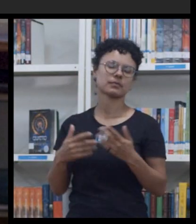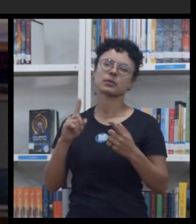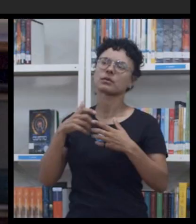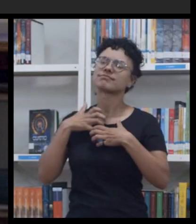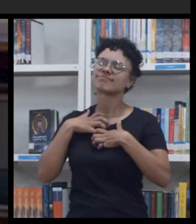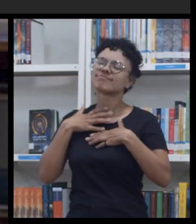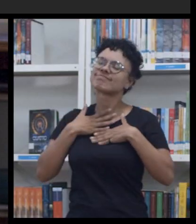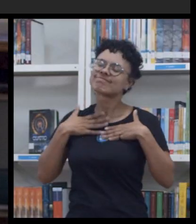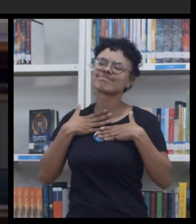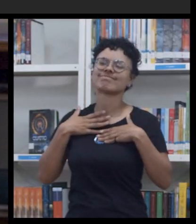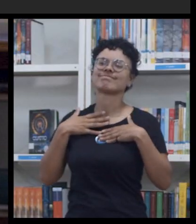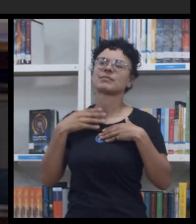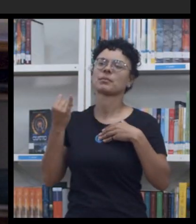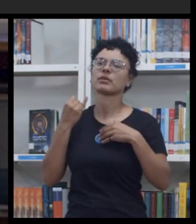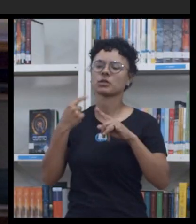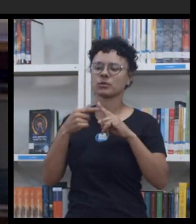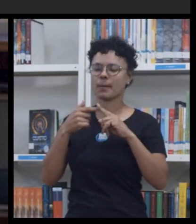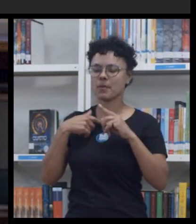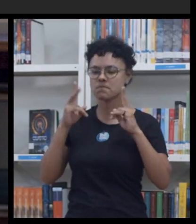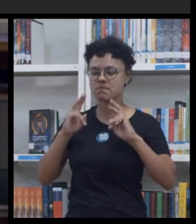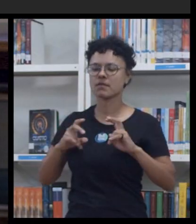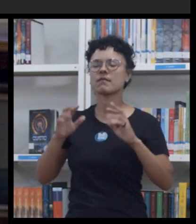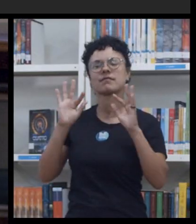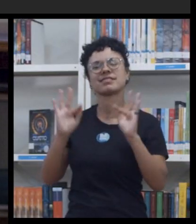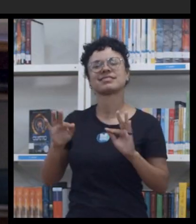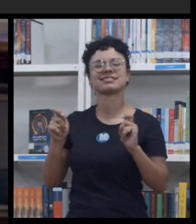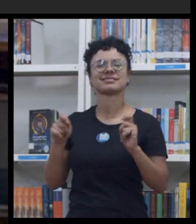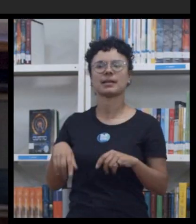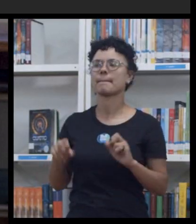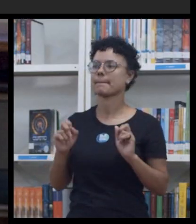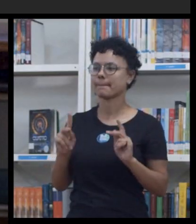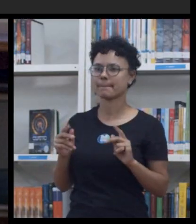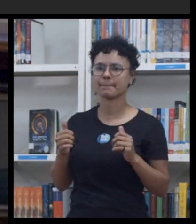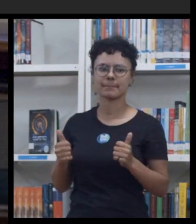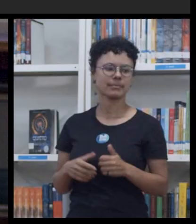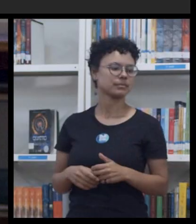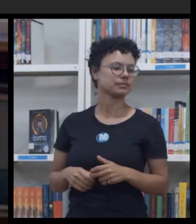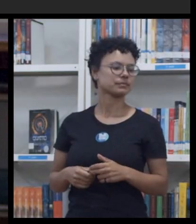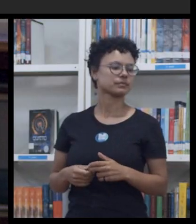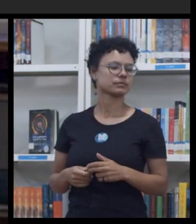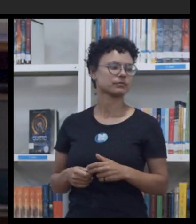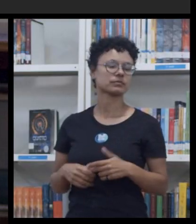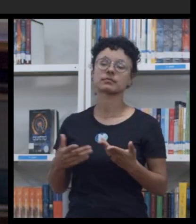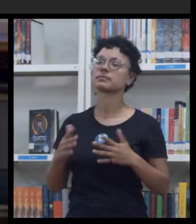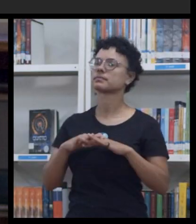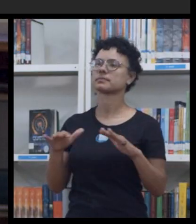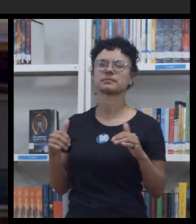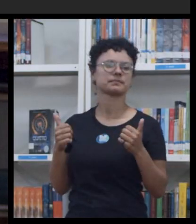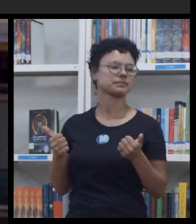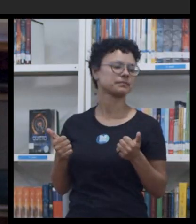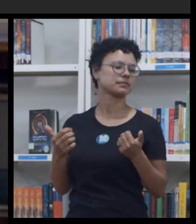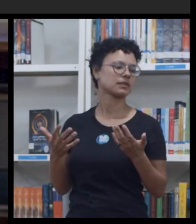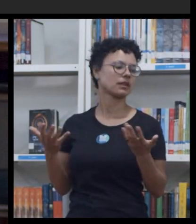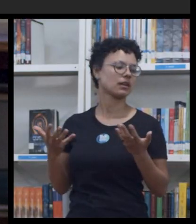gente se realizando. É a busca da nossa felicidade também. Certo? Então, é isso que